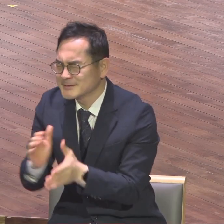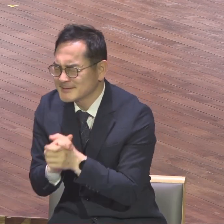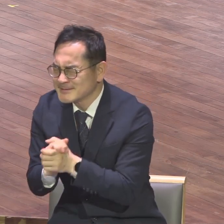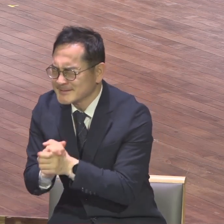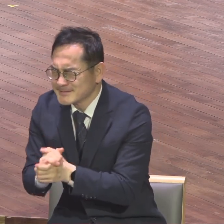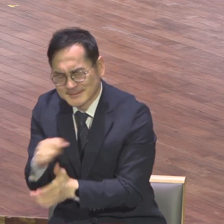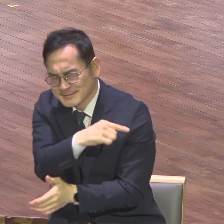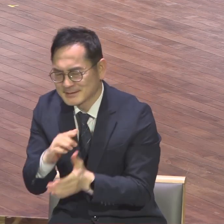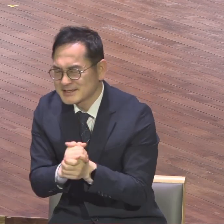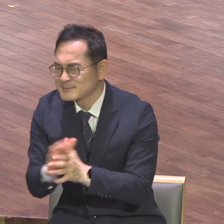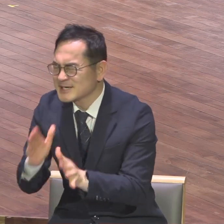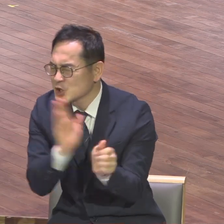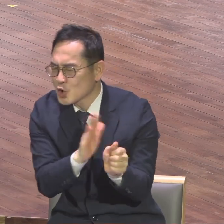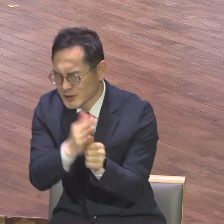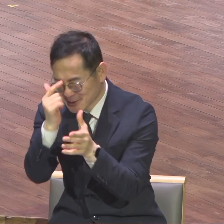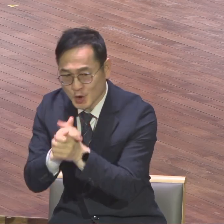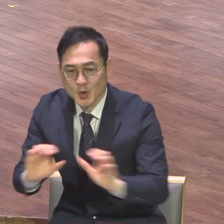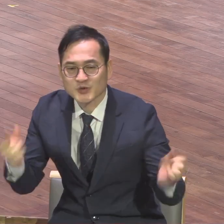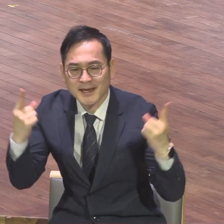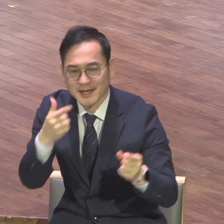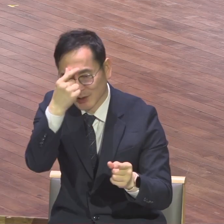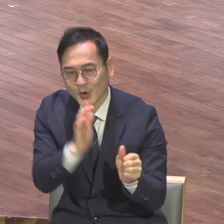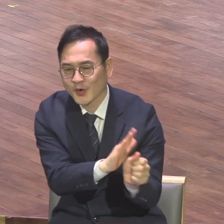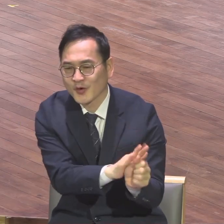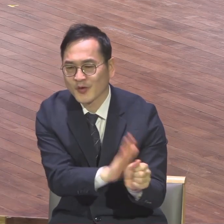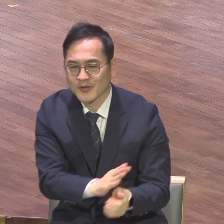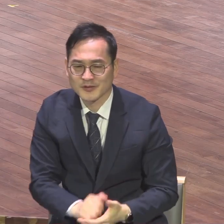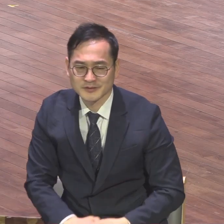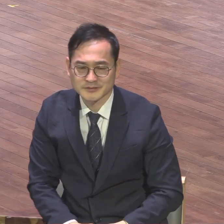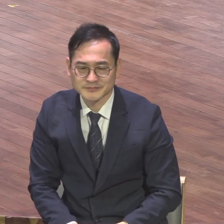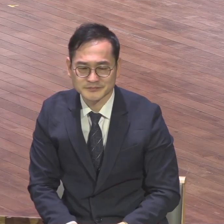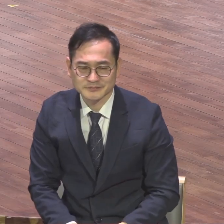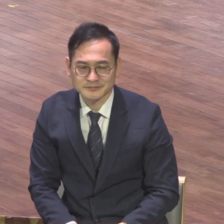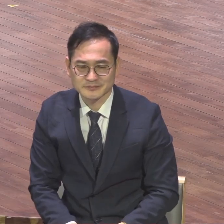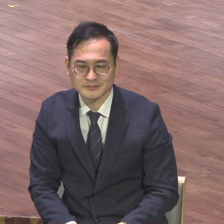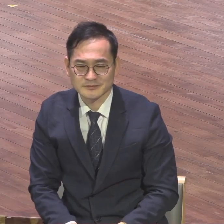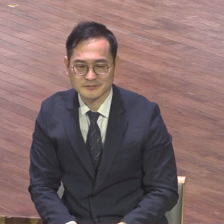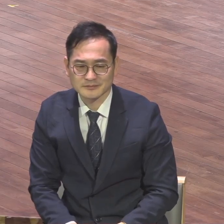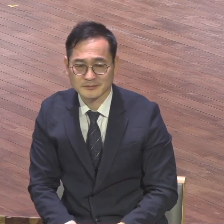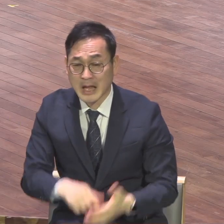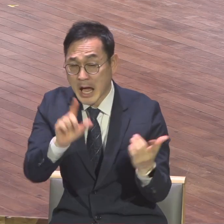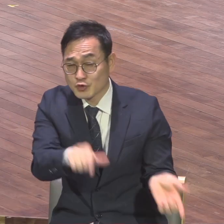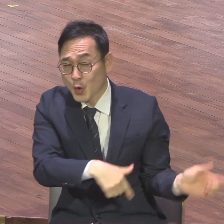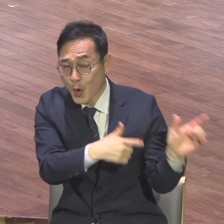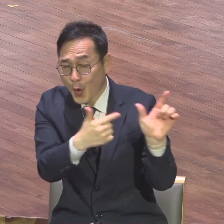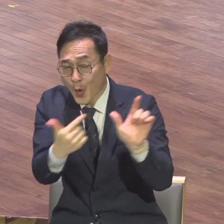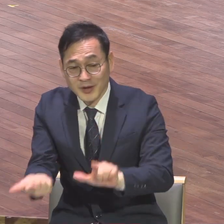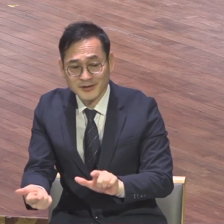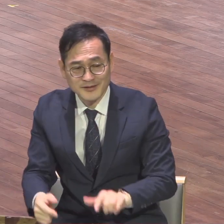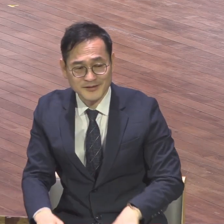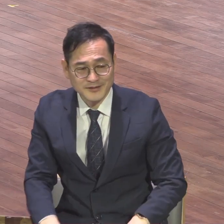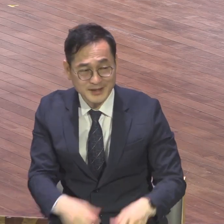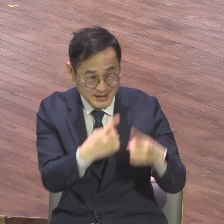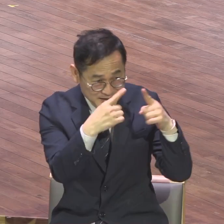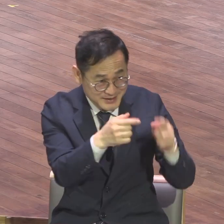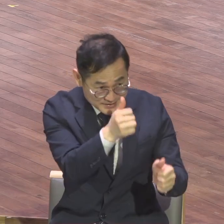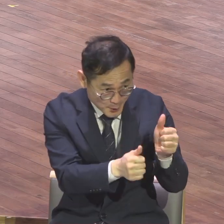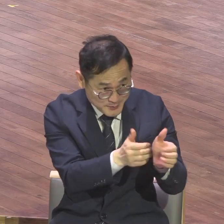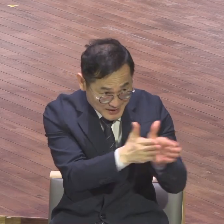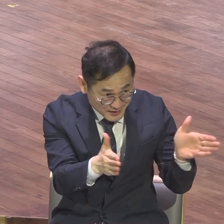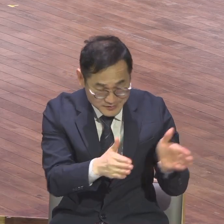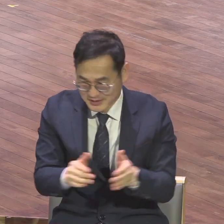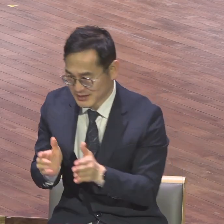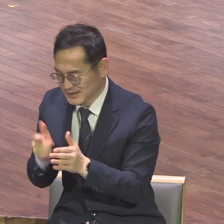실감나게 해서 수능 부모들 모아가지고 하루 종일 끝날 때까지 휴식하면 우리도 같이 휴식하고 시간